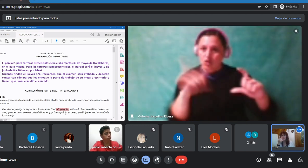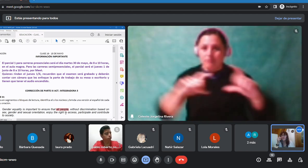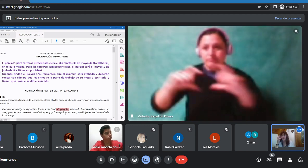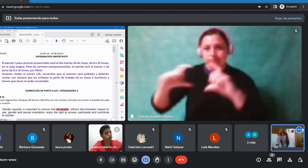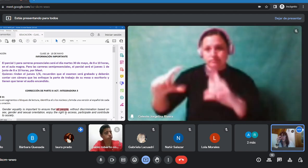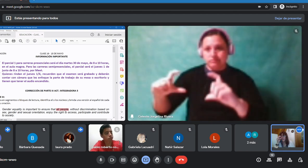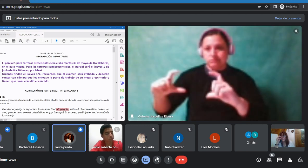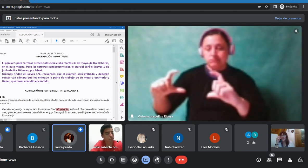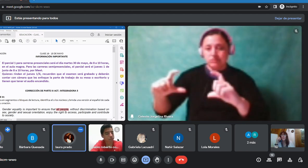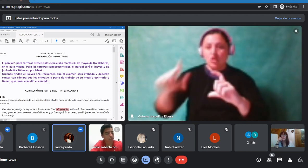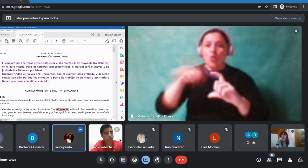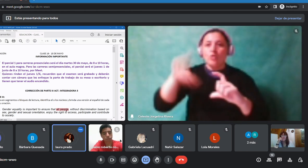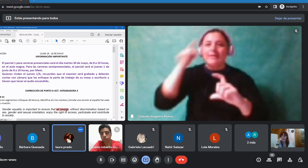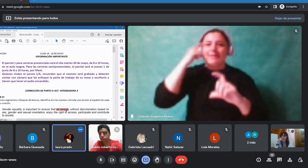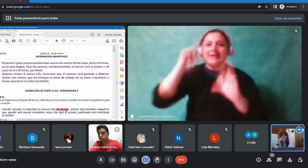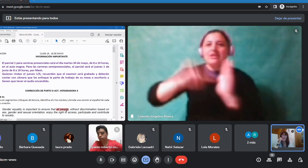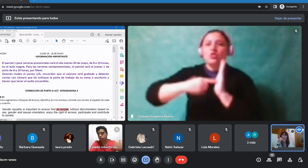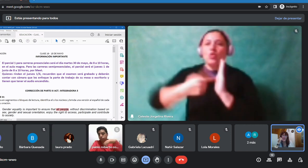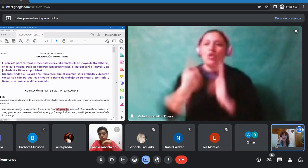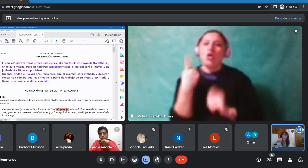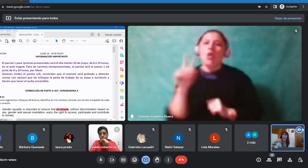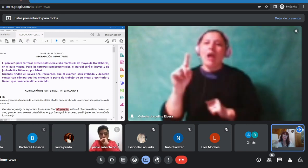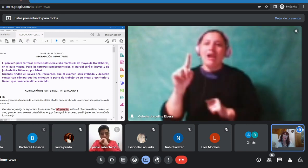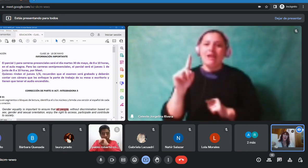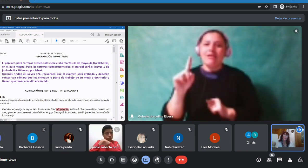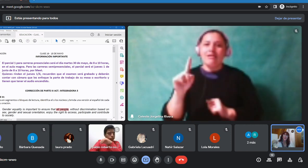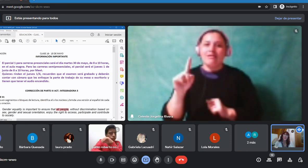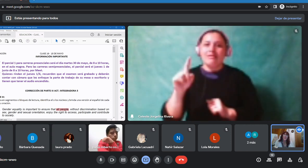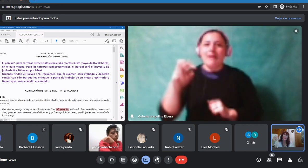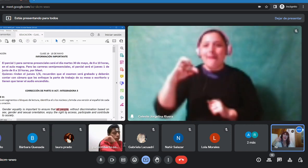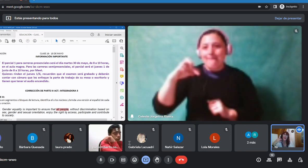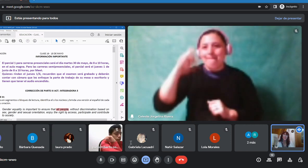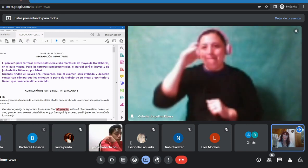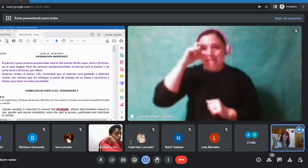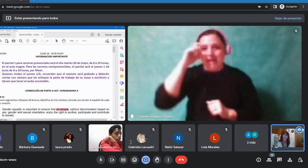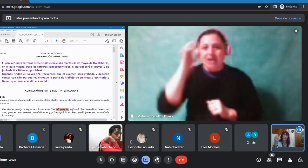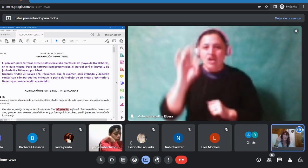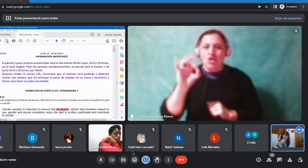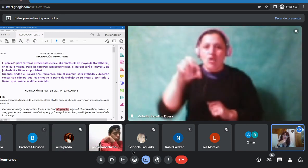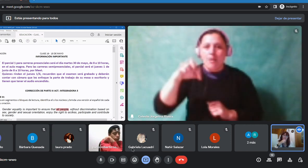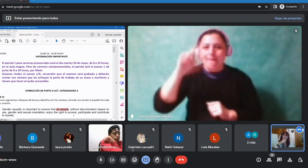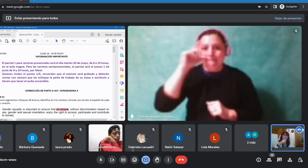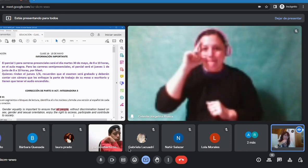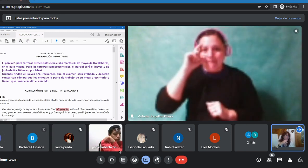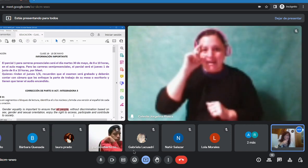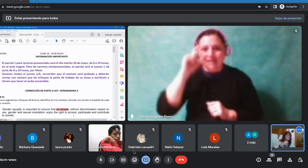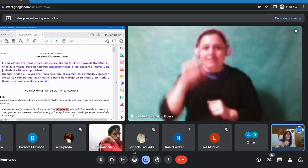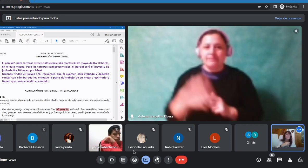People. People. Bien. Ahora, ¿qué es without?